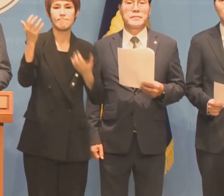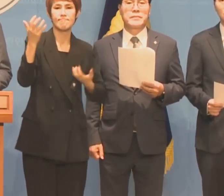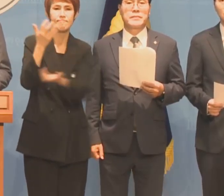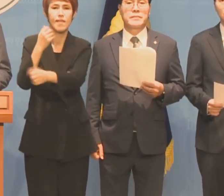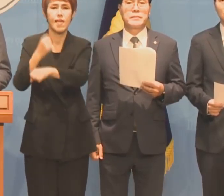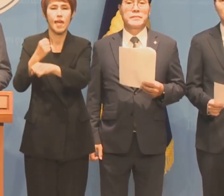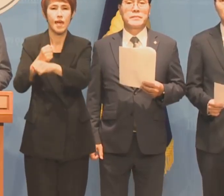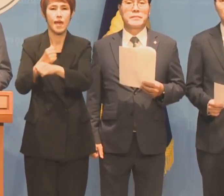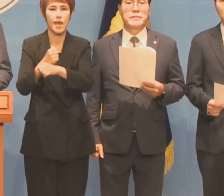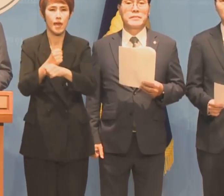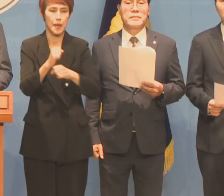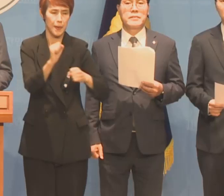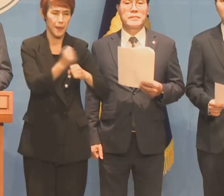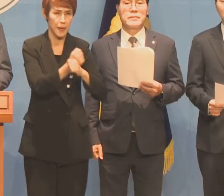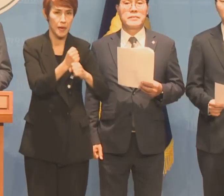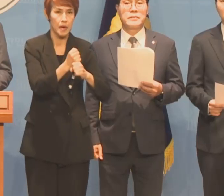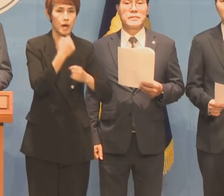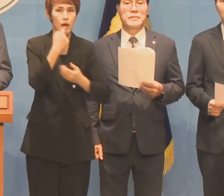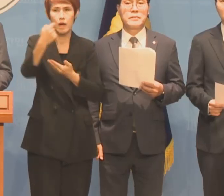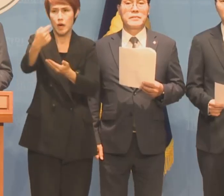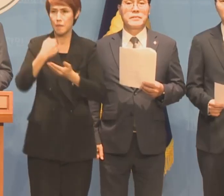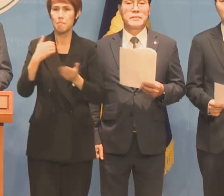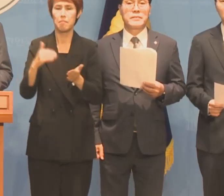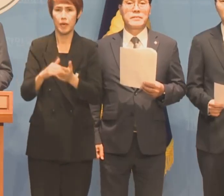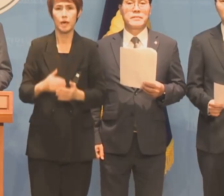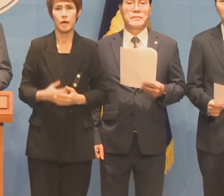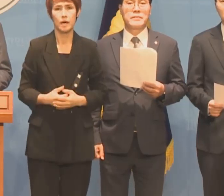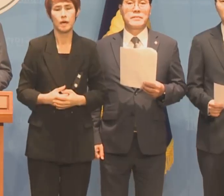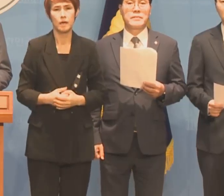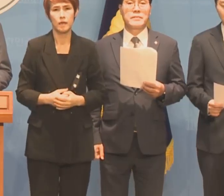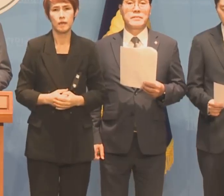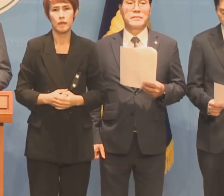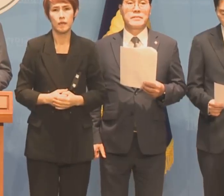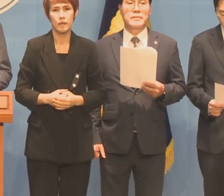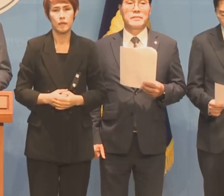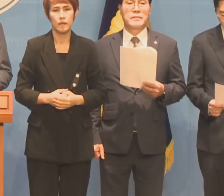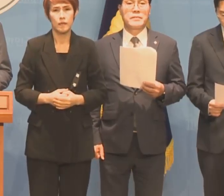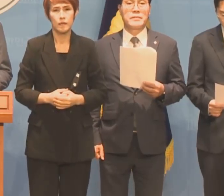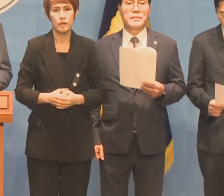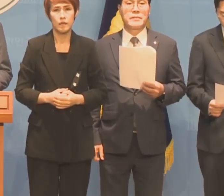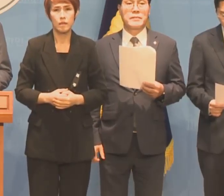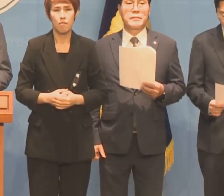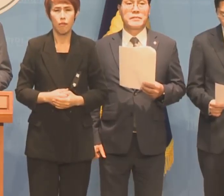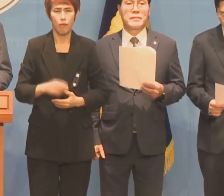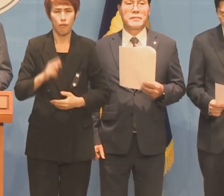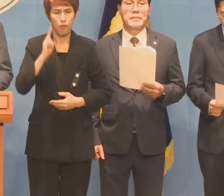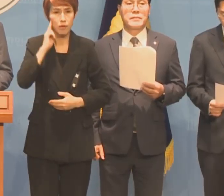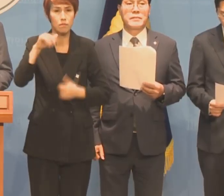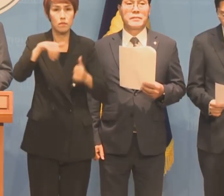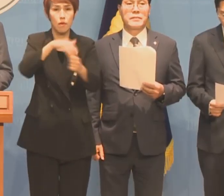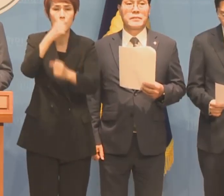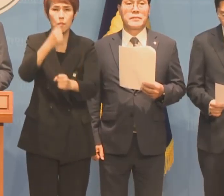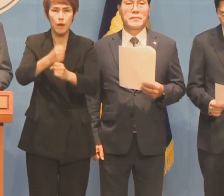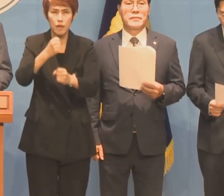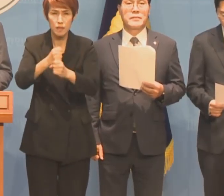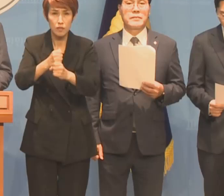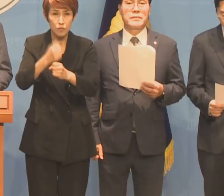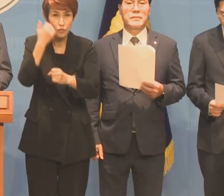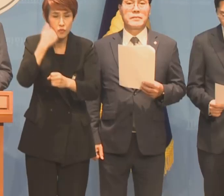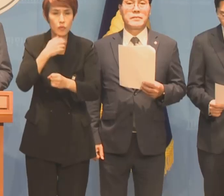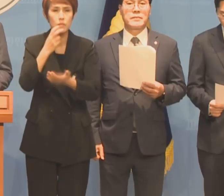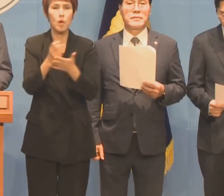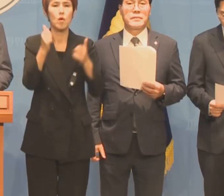하달하였다는 믿기지 않는 제보도 들어오고 있습니다. 이와 같은 총체적 논란을 자초한 법원과